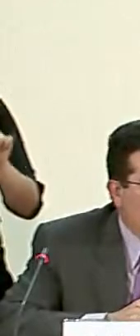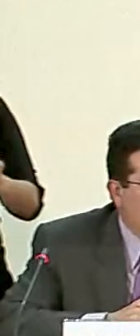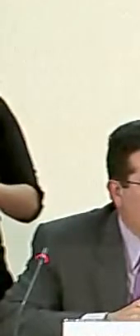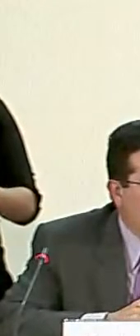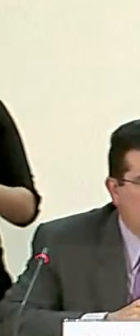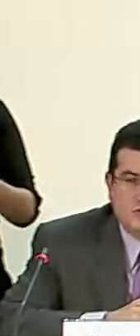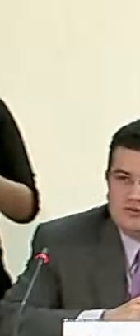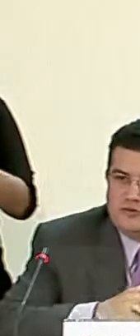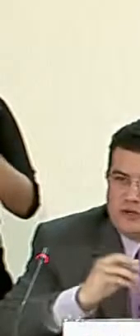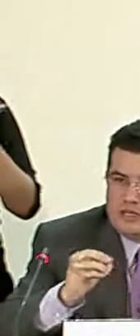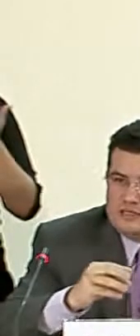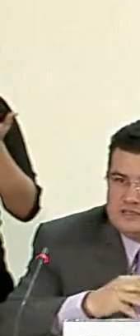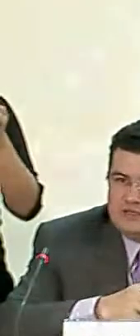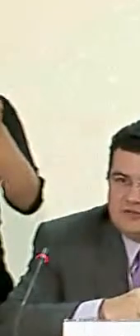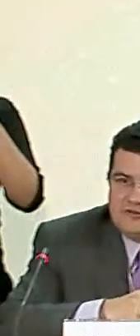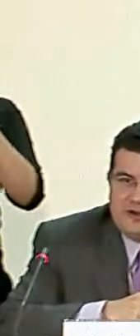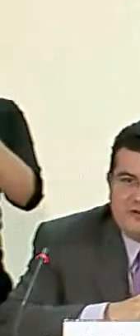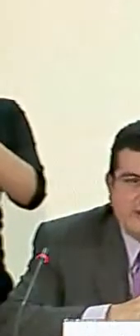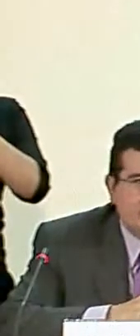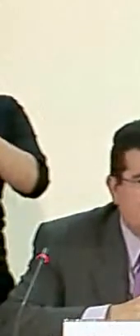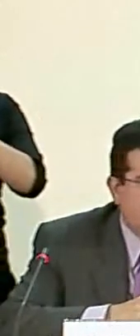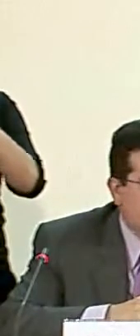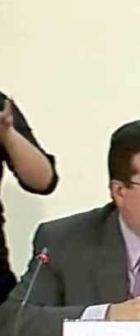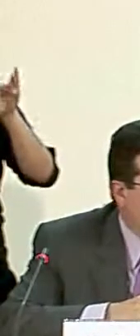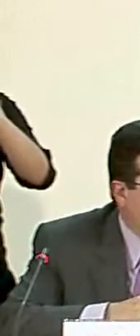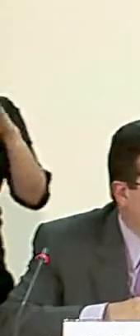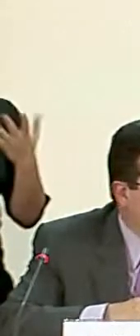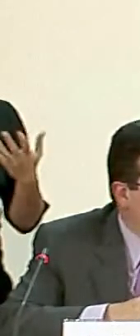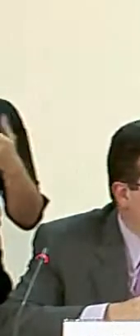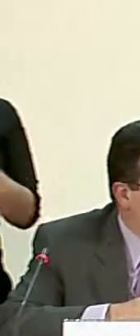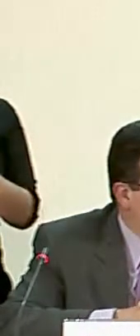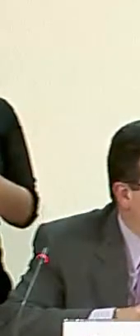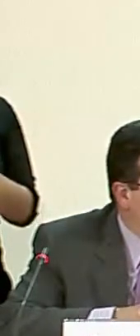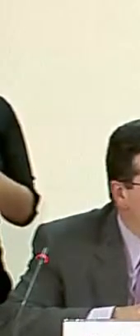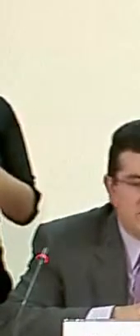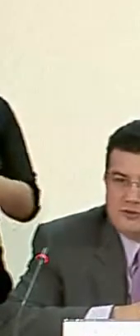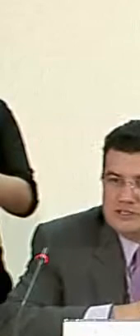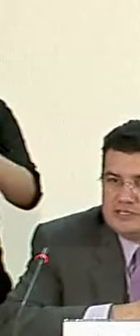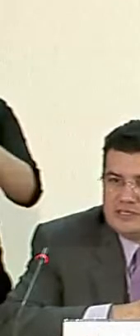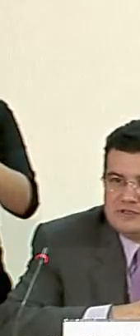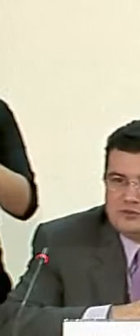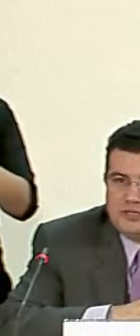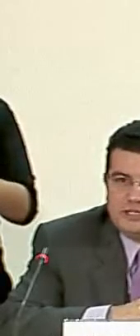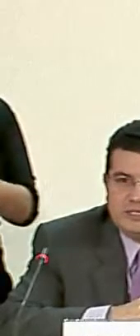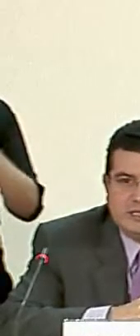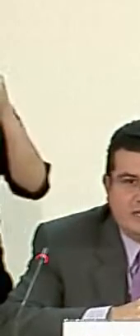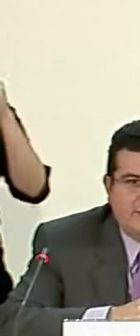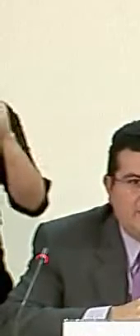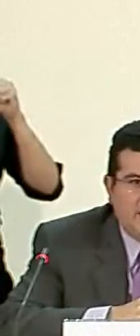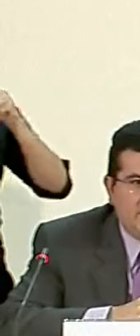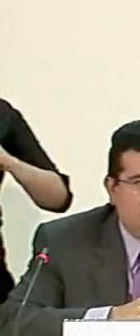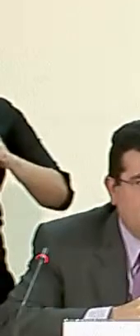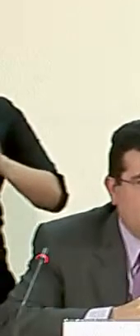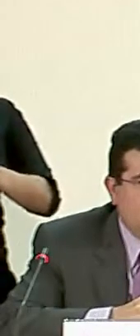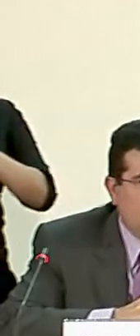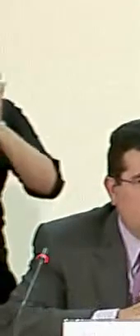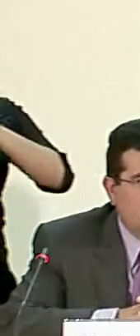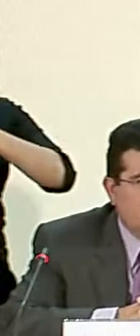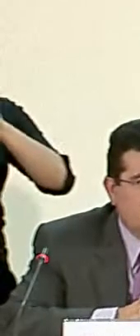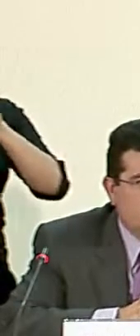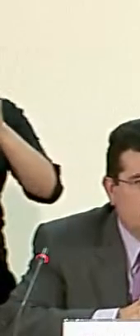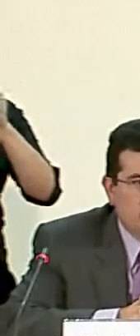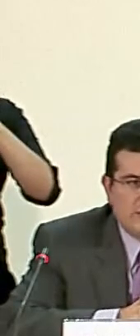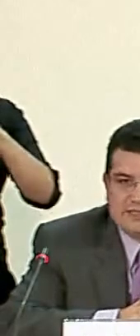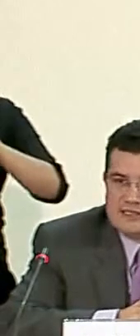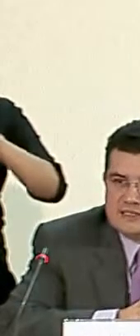algunos puntos focales relevantes. De esto estoy seguro que el ministro de Hacienda les puede ampliar muchísimo